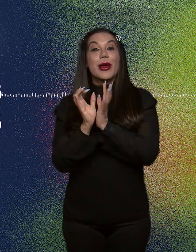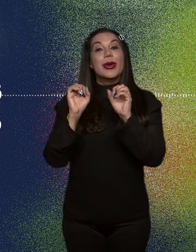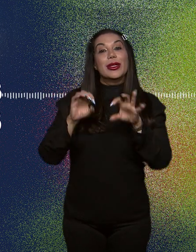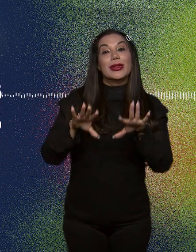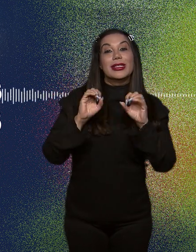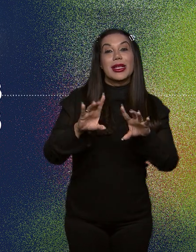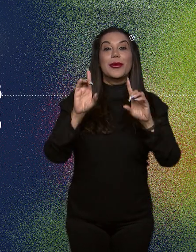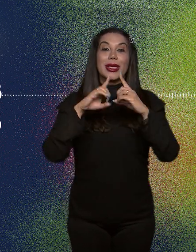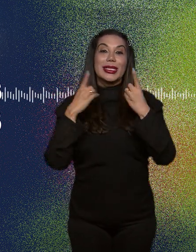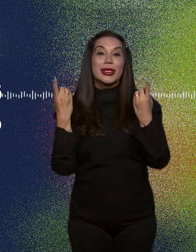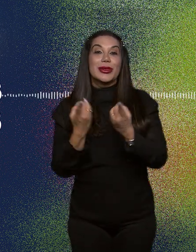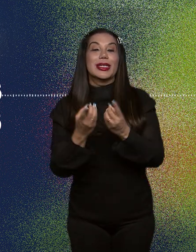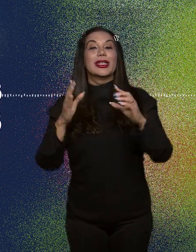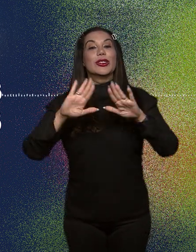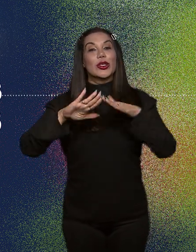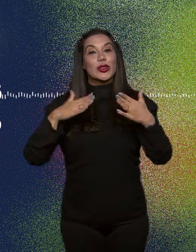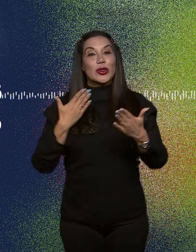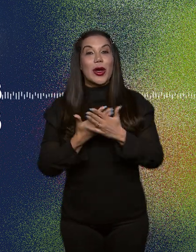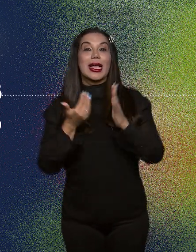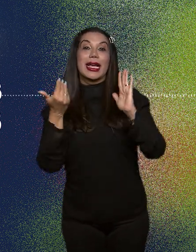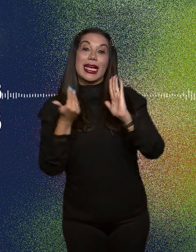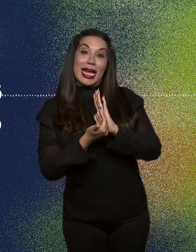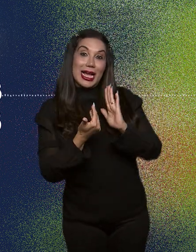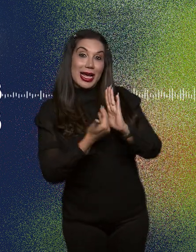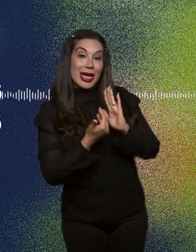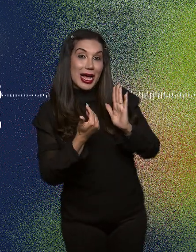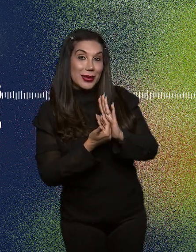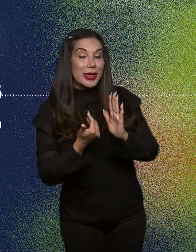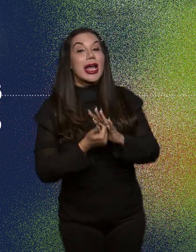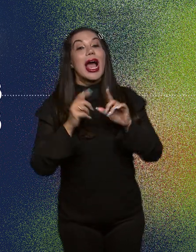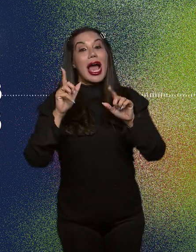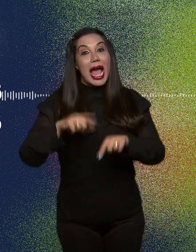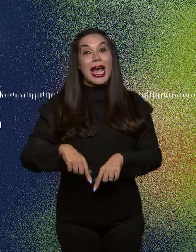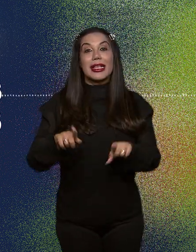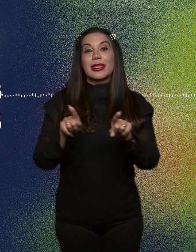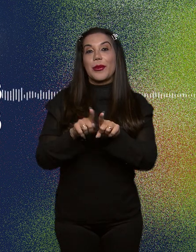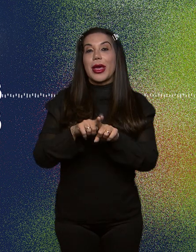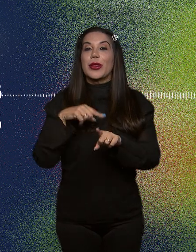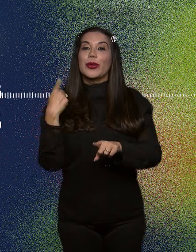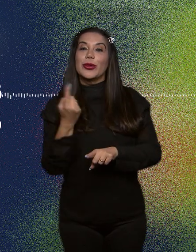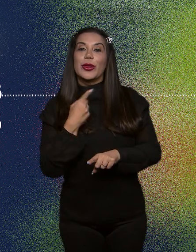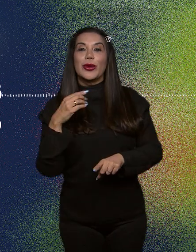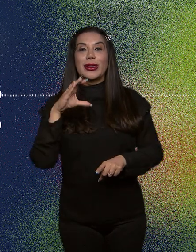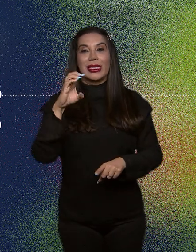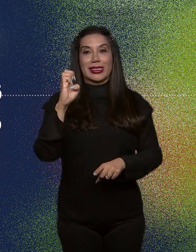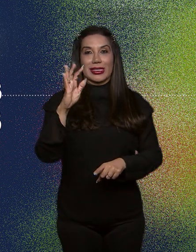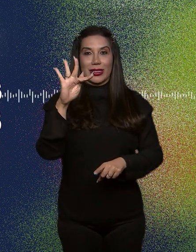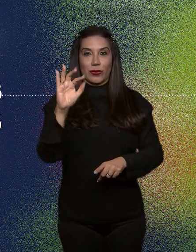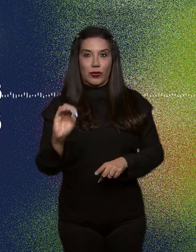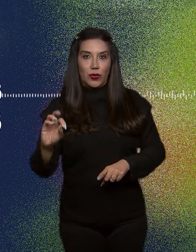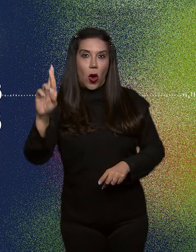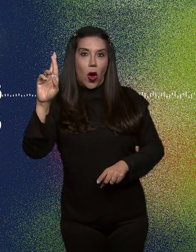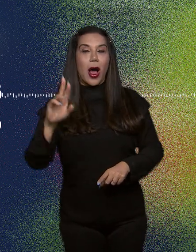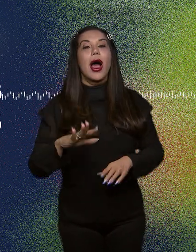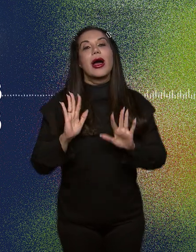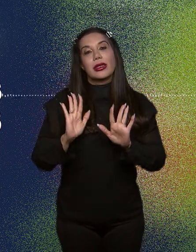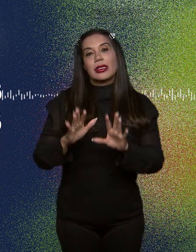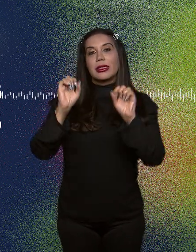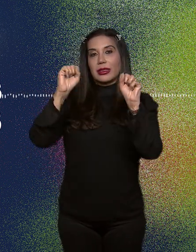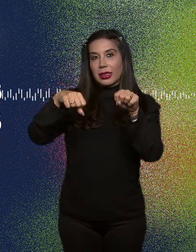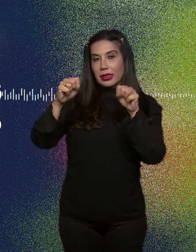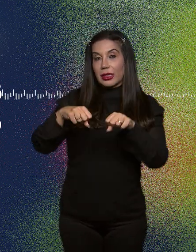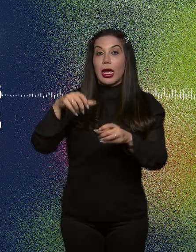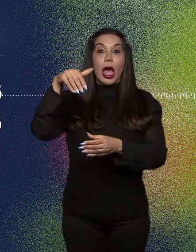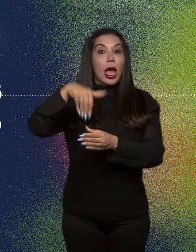para a democracia da Escola da Câmara dos Deputados, que a gente também chama de CEFOR. Tá, eu sei que a gente não vai